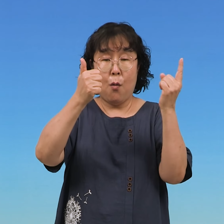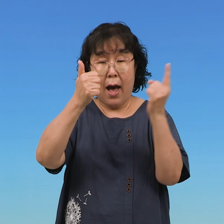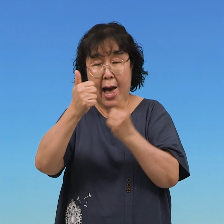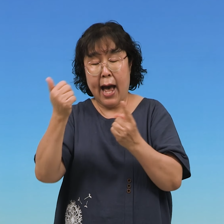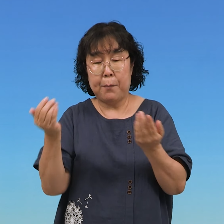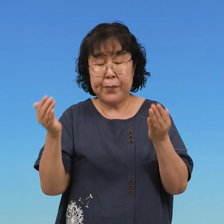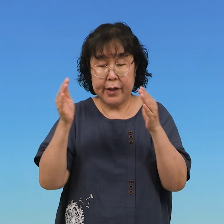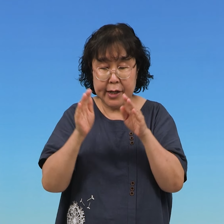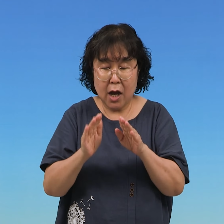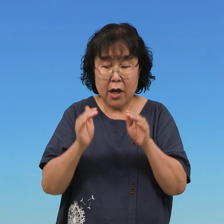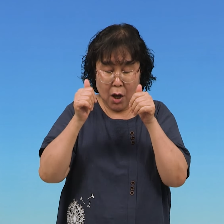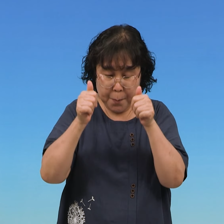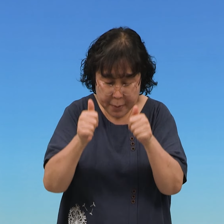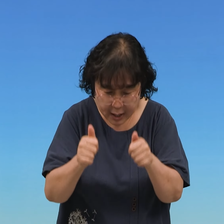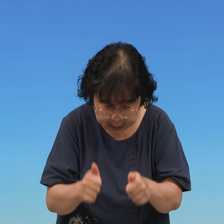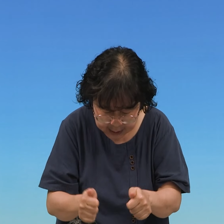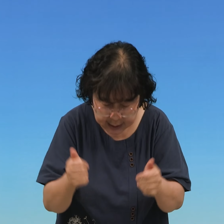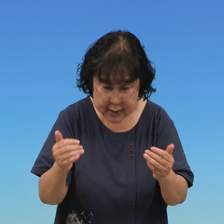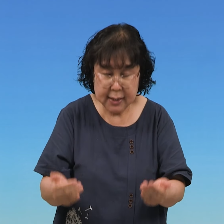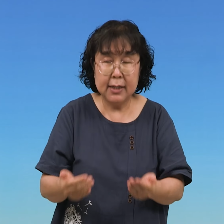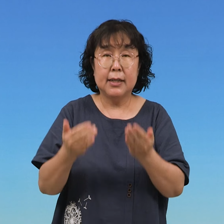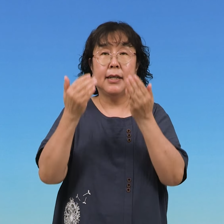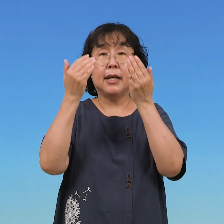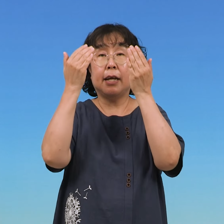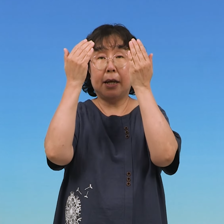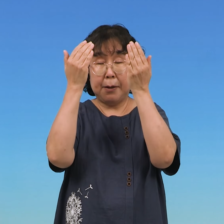주께와 엎드려